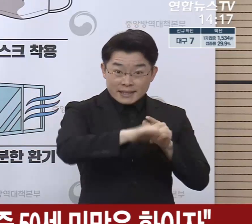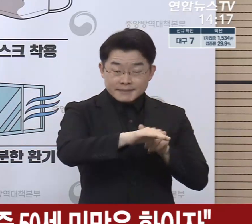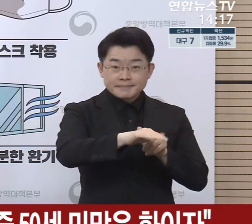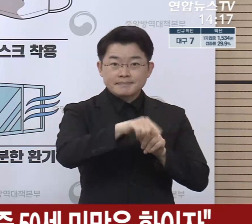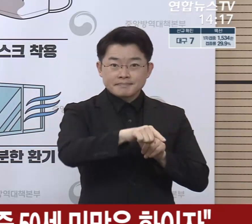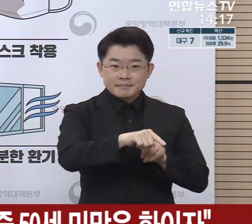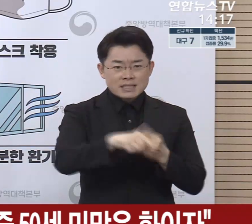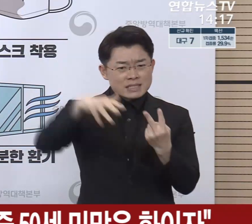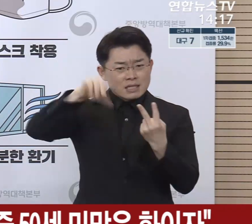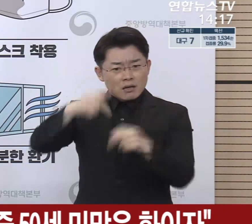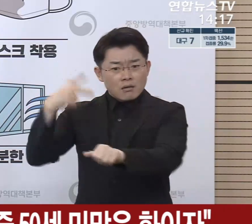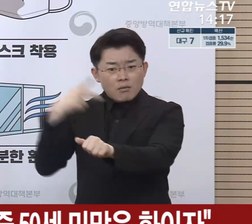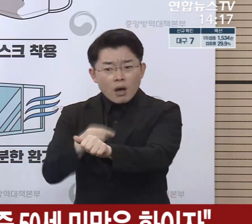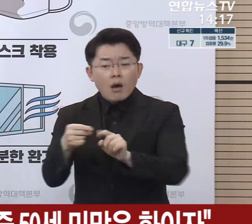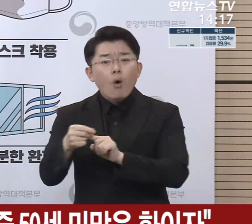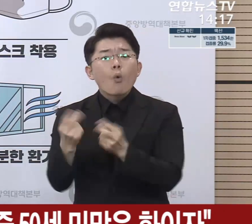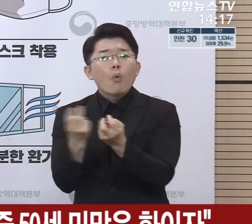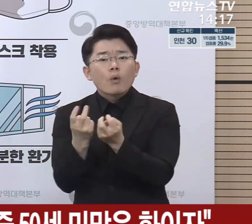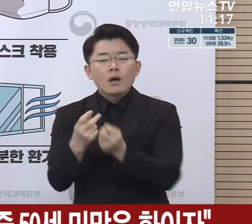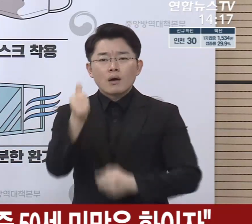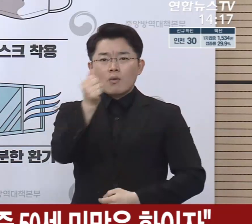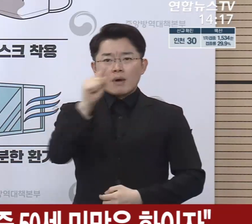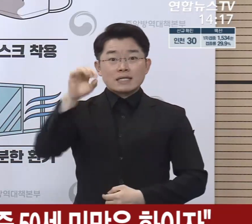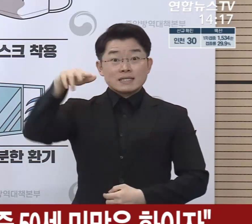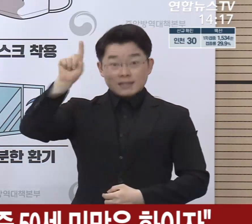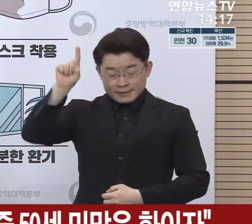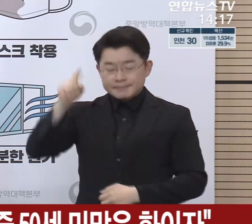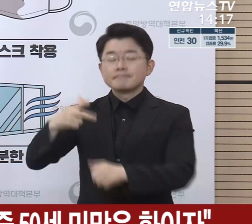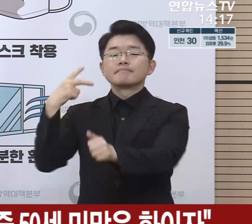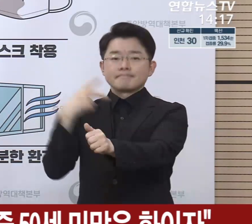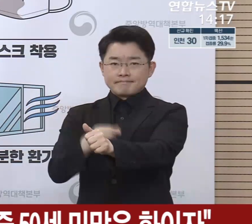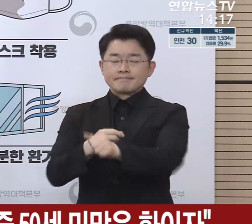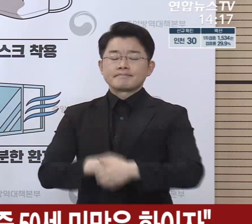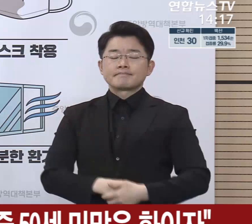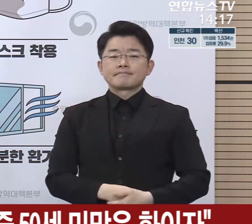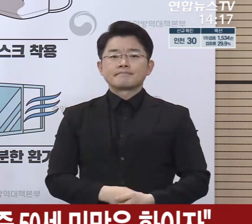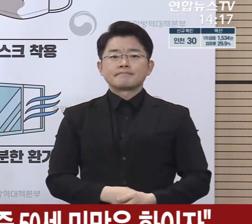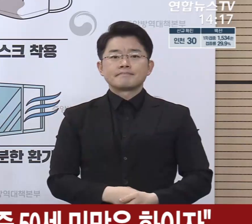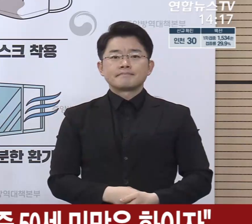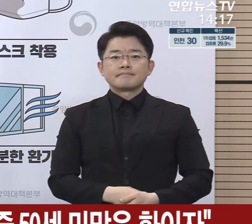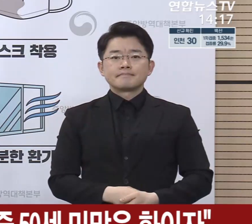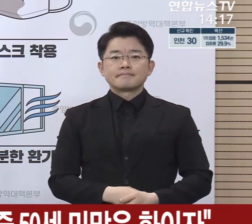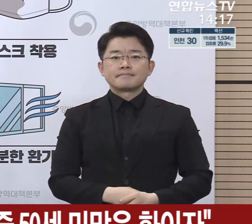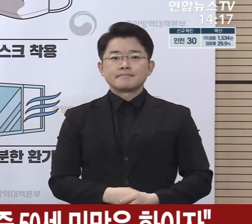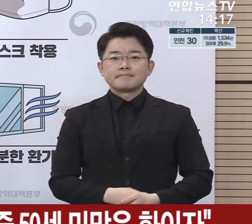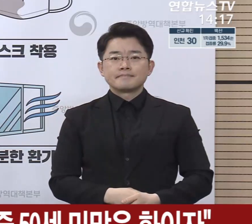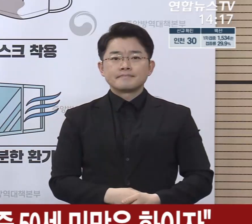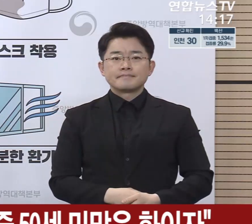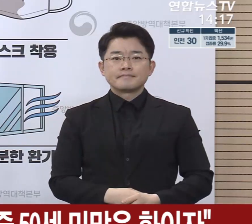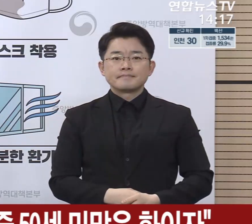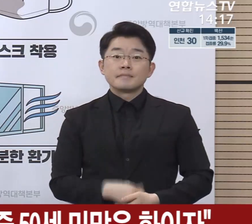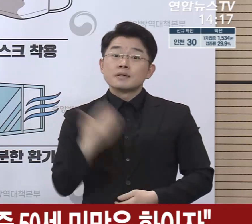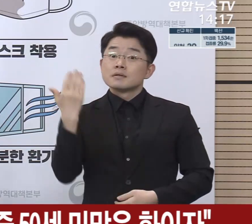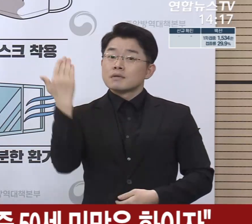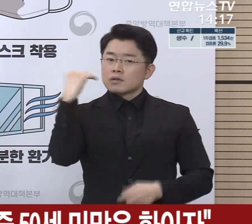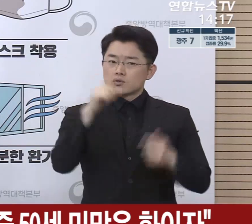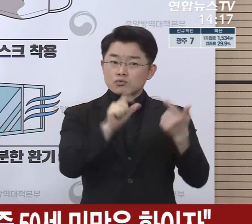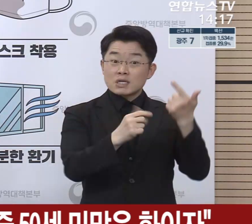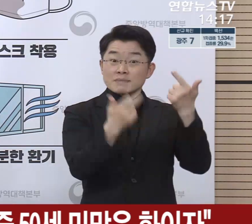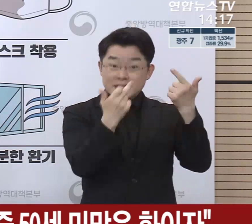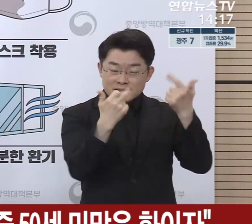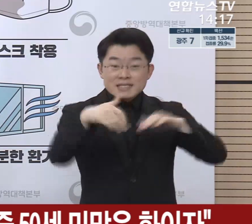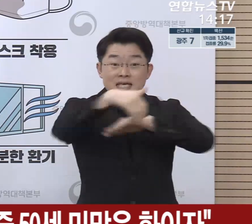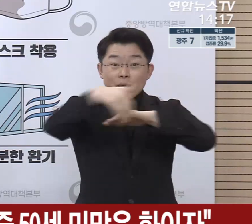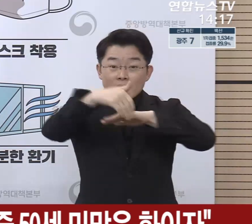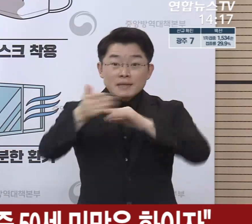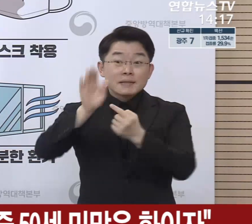미만의 2차 접종 대상자에 대해서는 화이자 백신 접종을 실시할 예정입니다. 아울러 지난 6월 17일